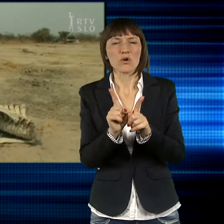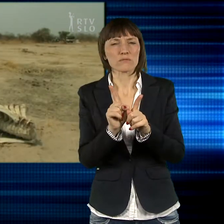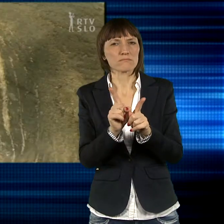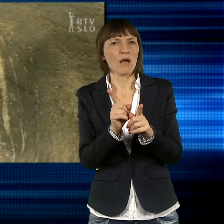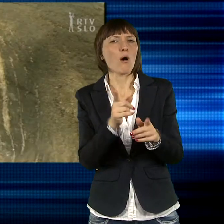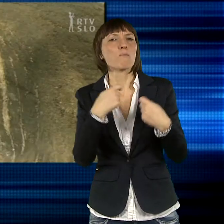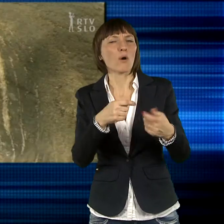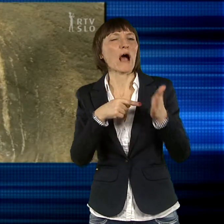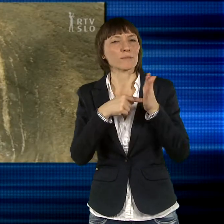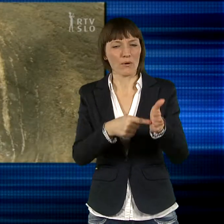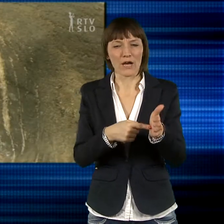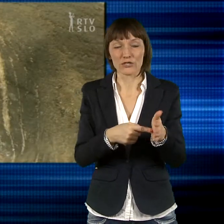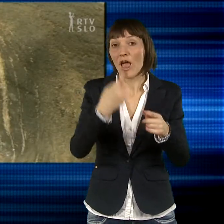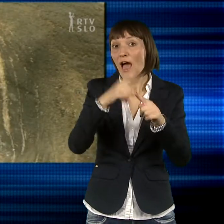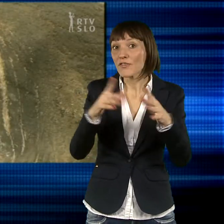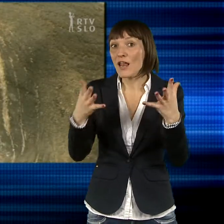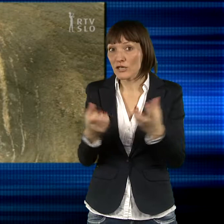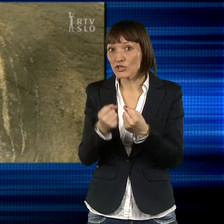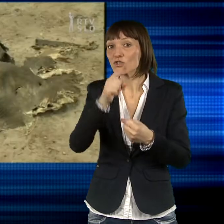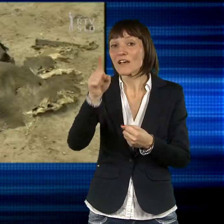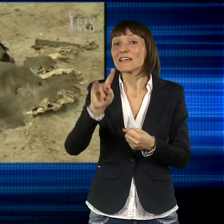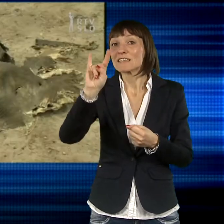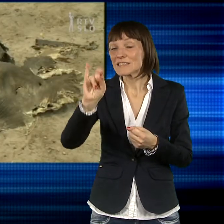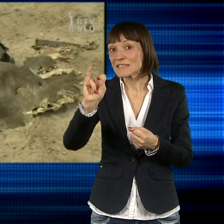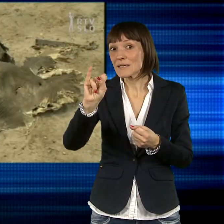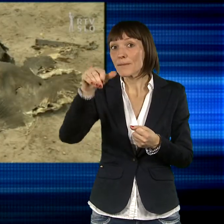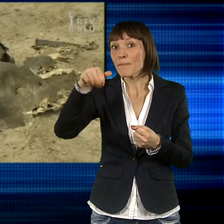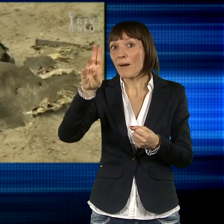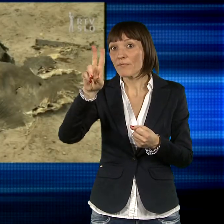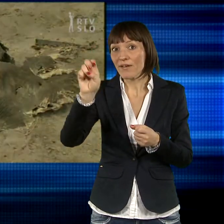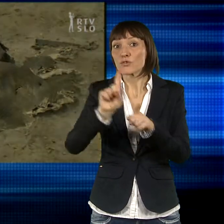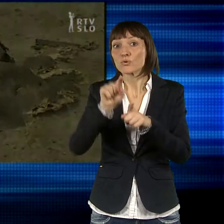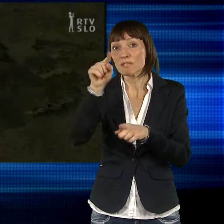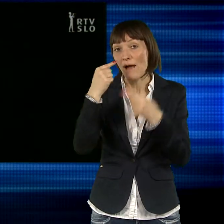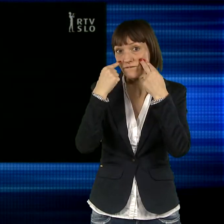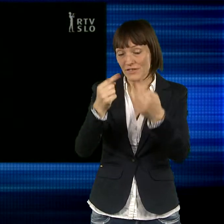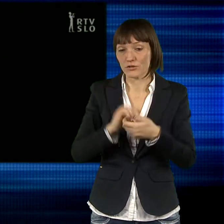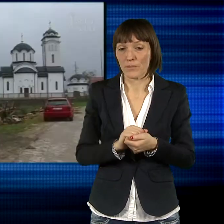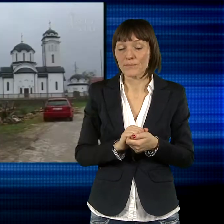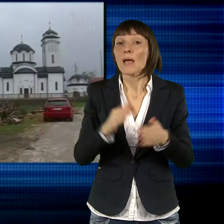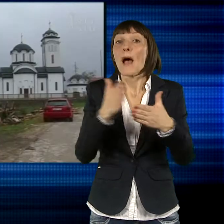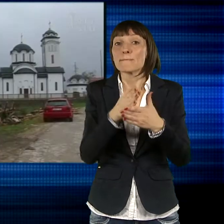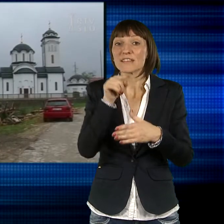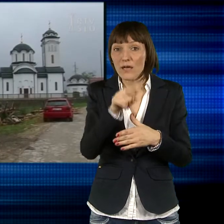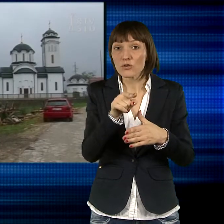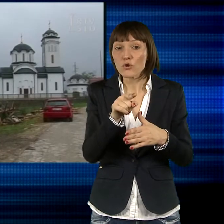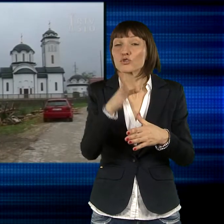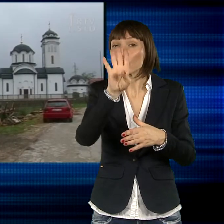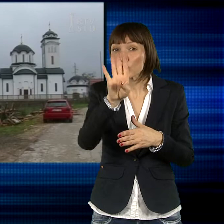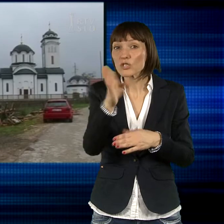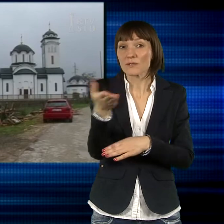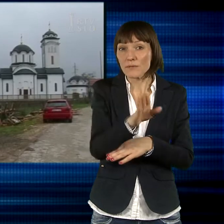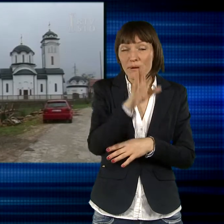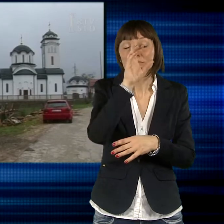in prezira do soljudi. Del rešitve v Zimbabveju vidijo tudi tam. Medtem ko so v Zimbabveju šteli